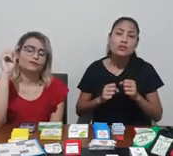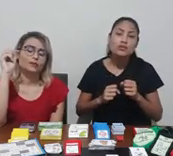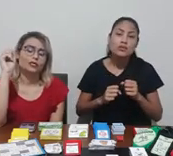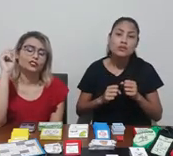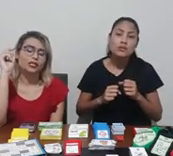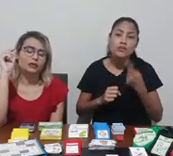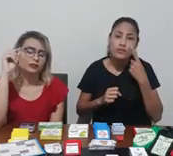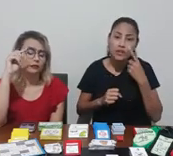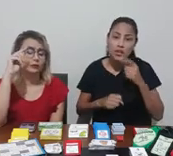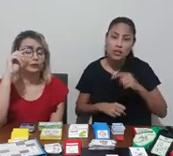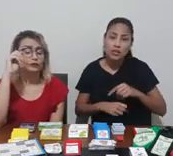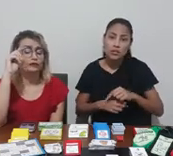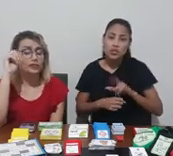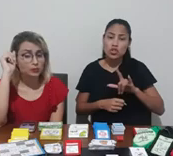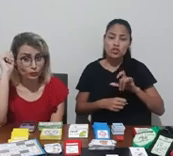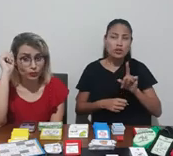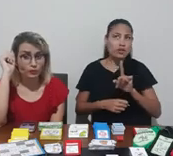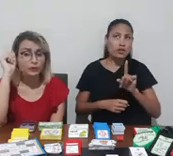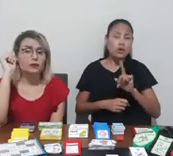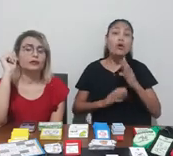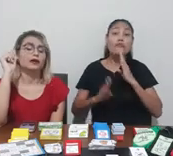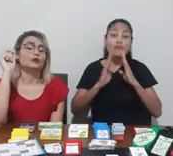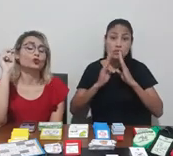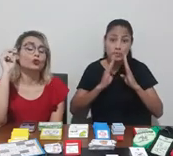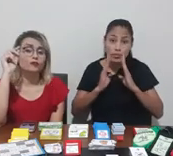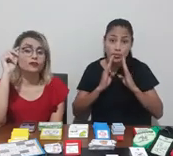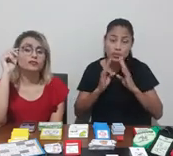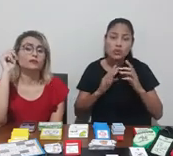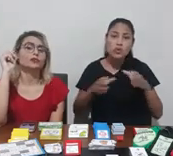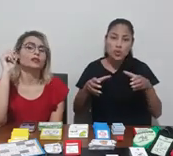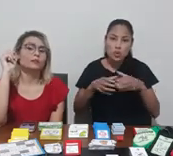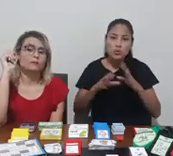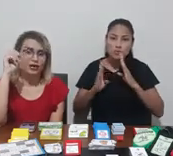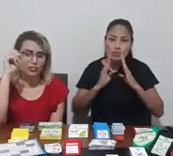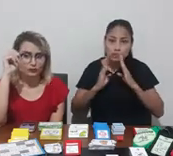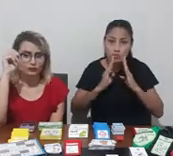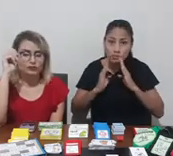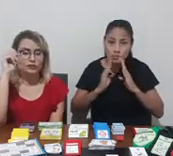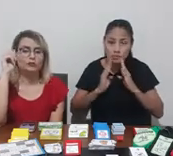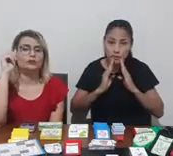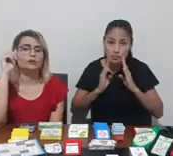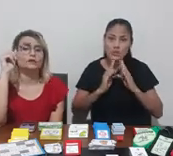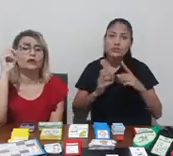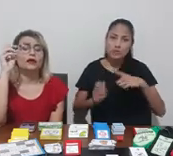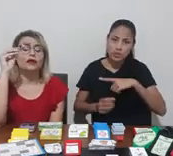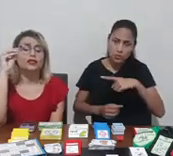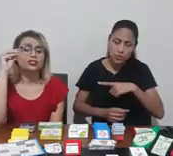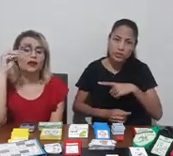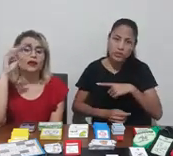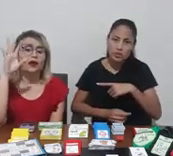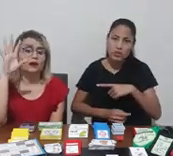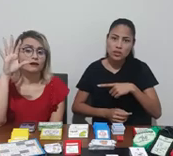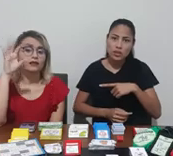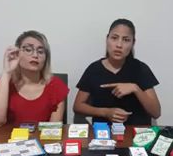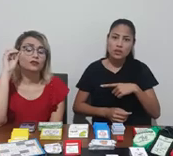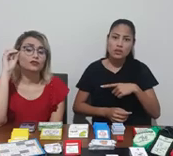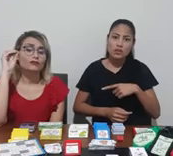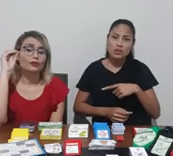no Instagram, não, no Facebook, tá? No grupo do Facebook, na página do Facebook, ela está